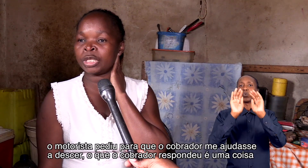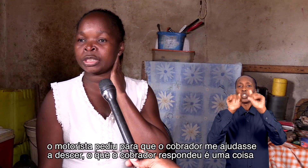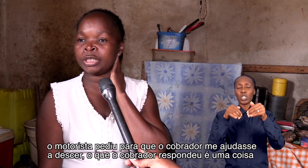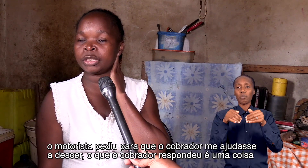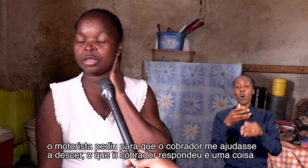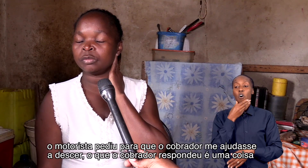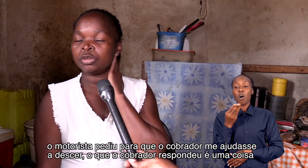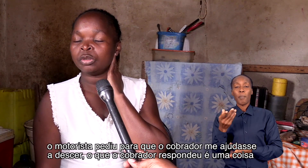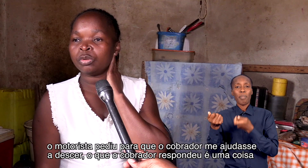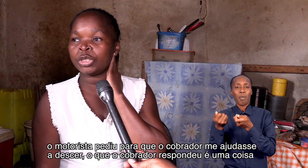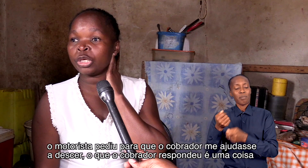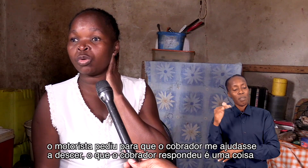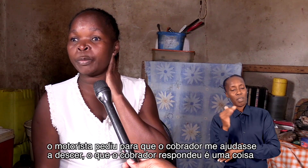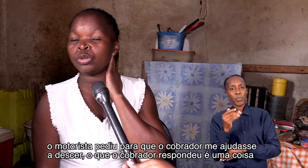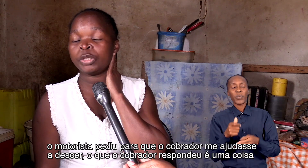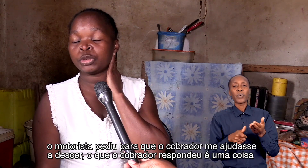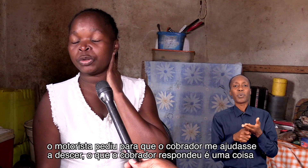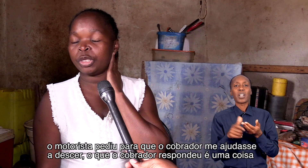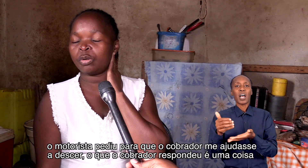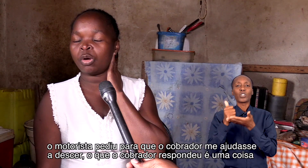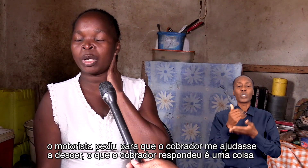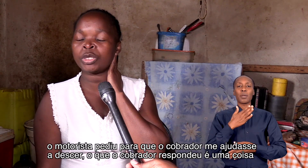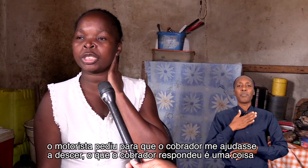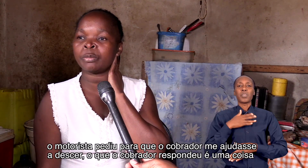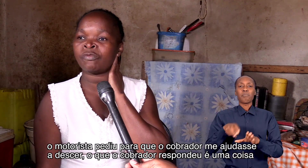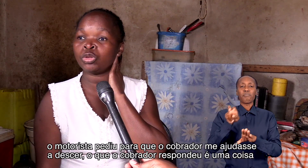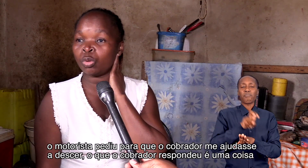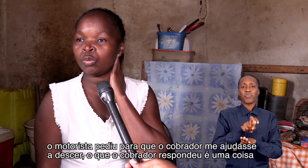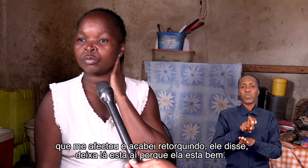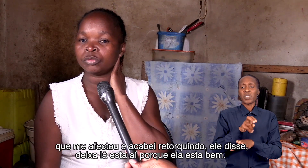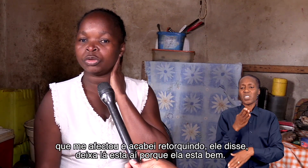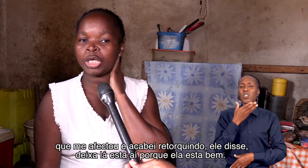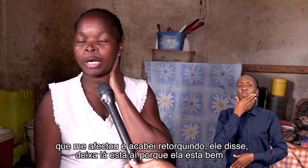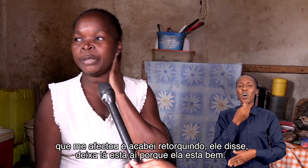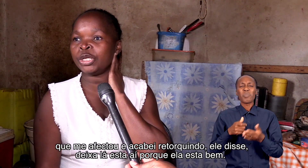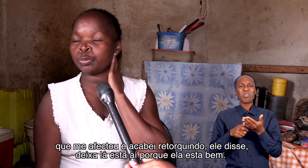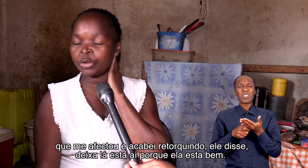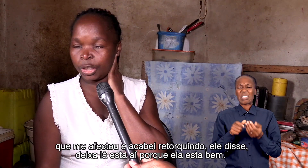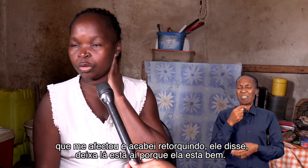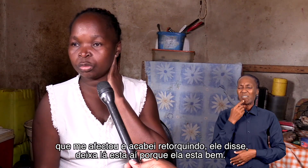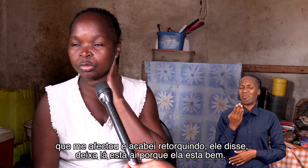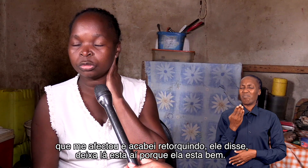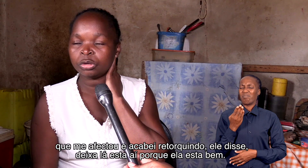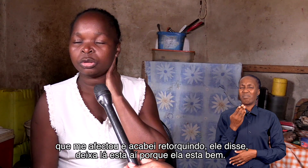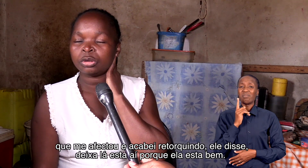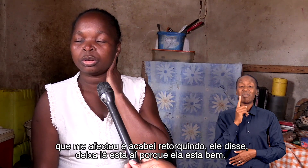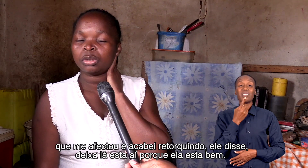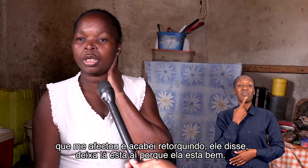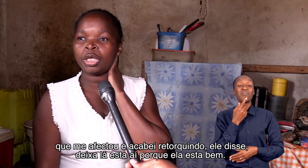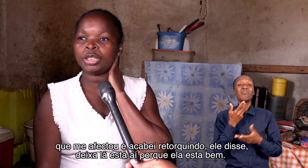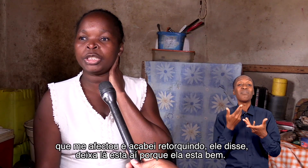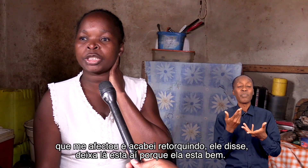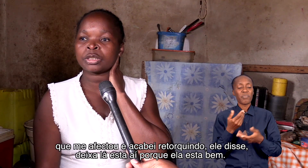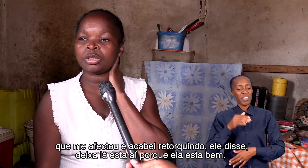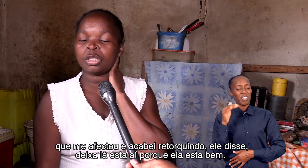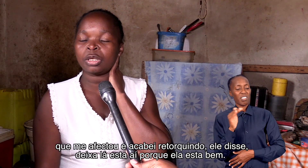me ajudasse a descer. O que o cobrador respondeu é uma coisa que me afetou e acabei respondendo.